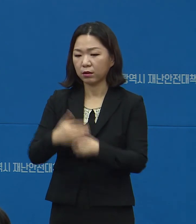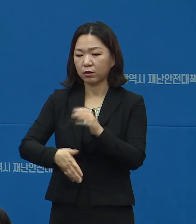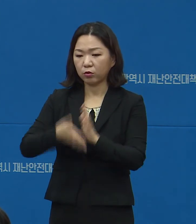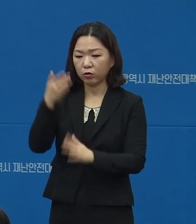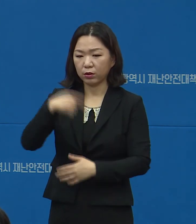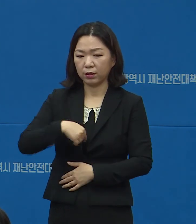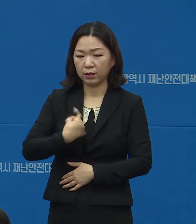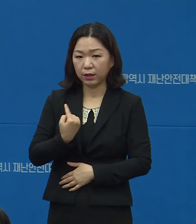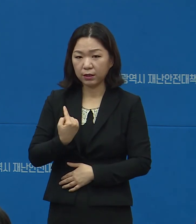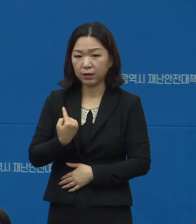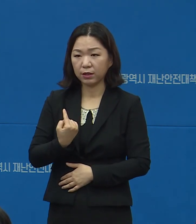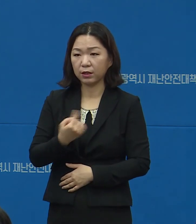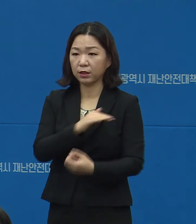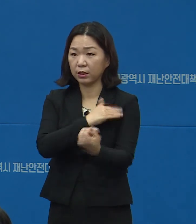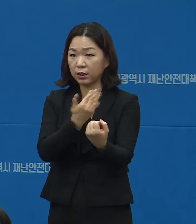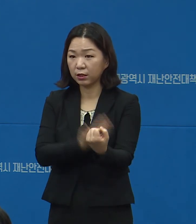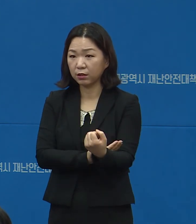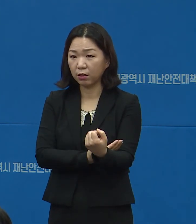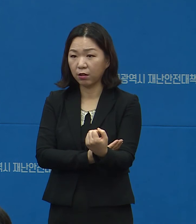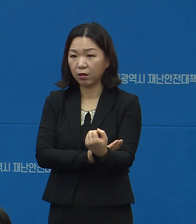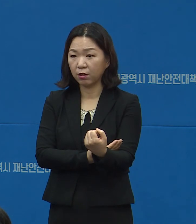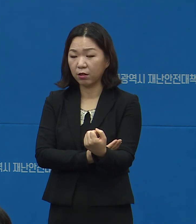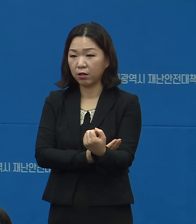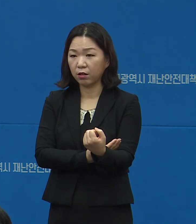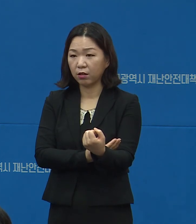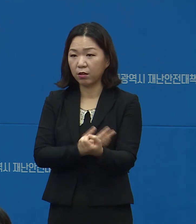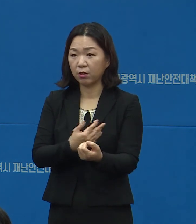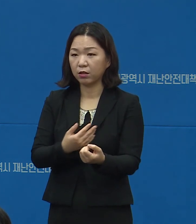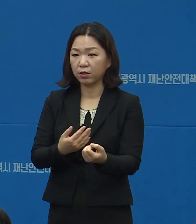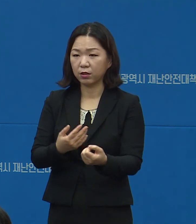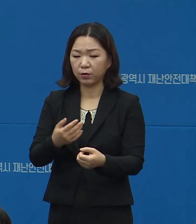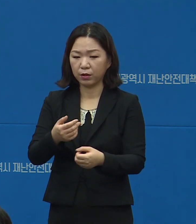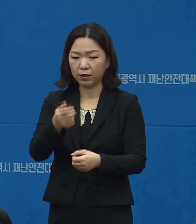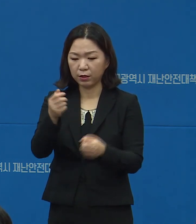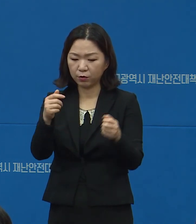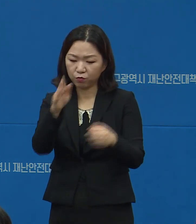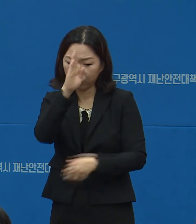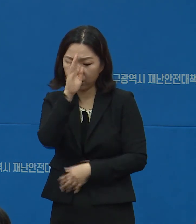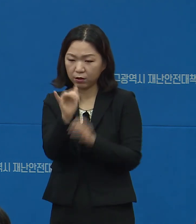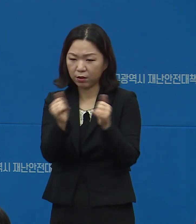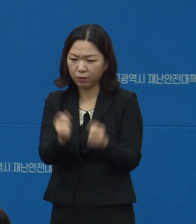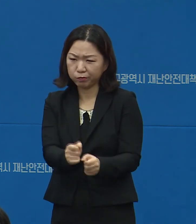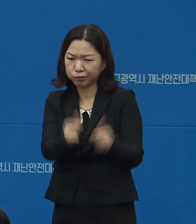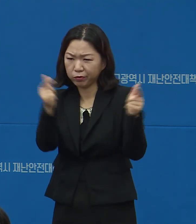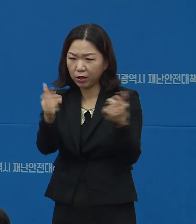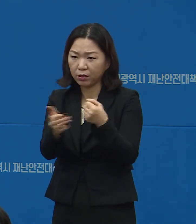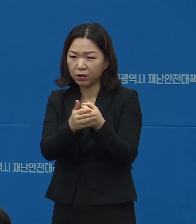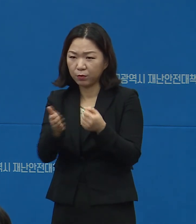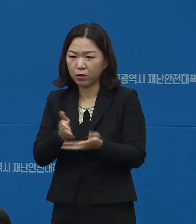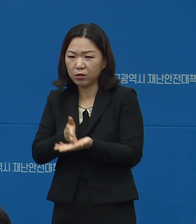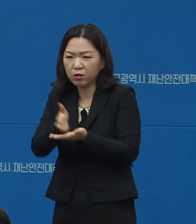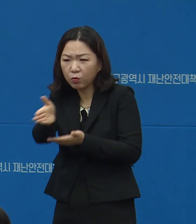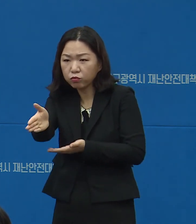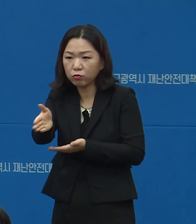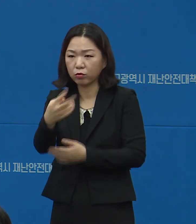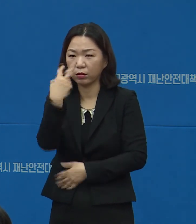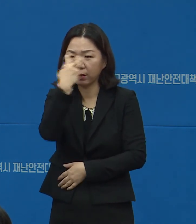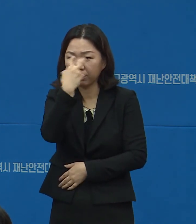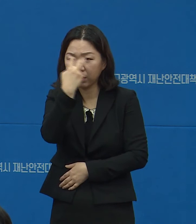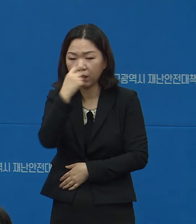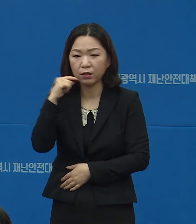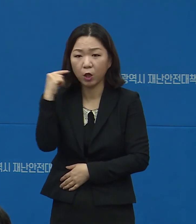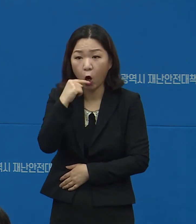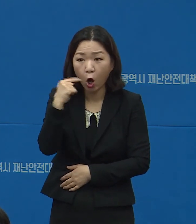능력으로는 이제 이렇게 몇백 명씩 몇천 명 이렇게 수천 명의 환자가 생기는 경우에 아주 전문적인 역학조사를 심층적으로 하는